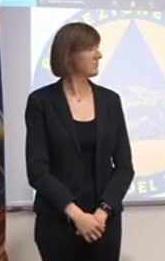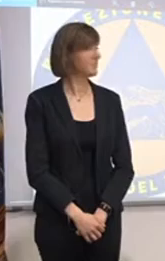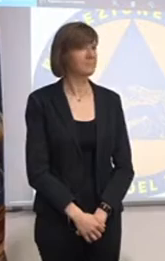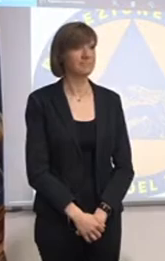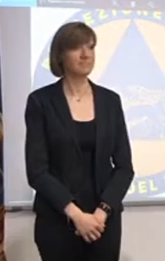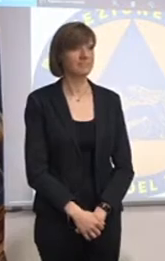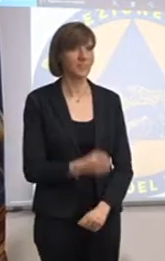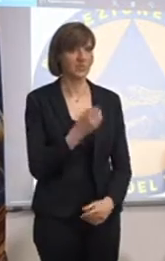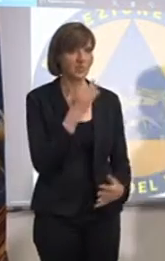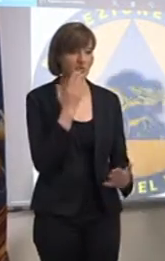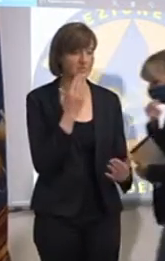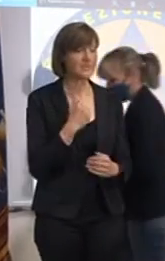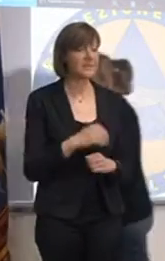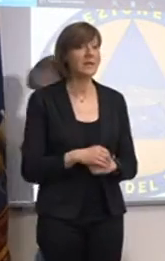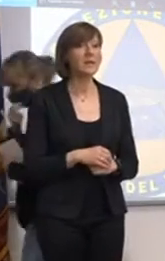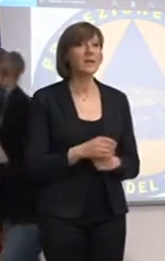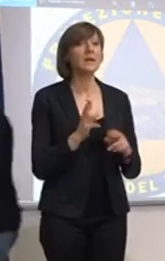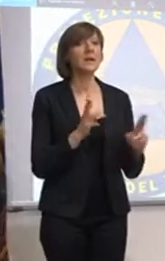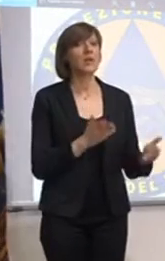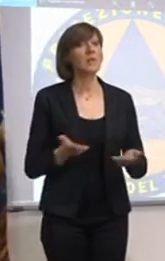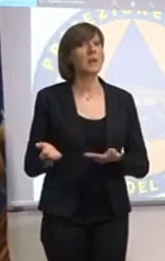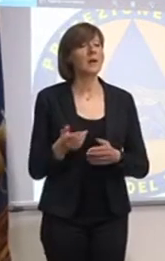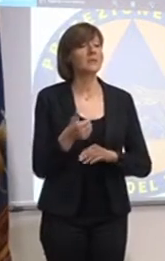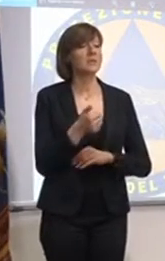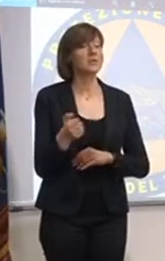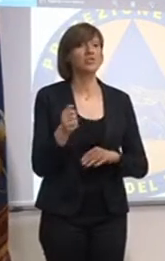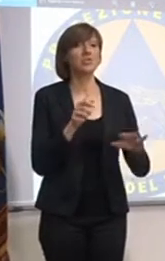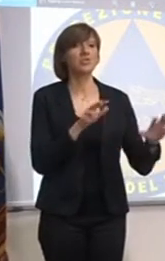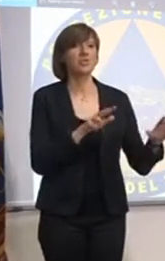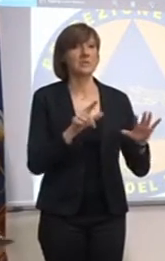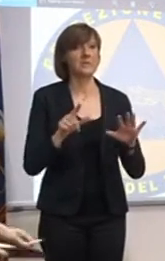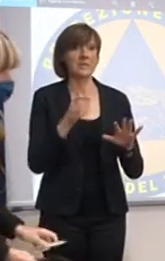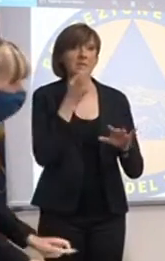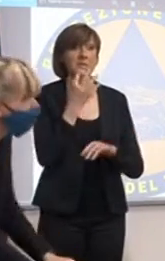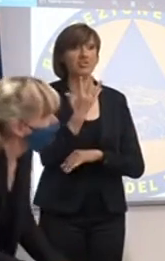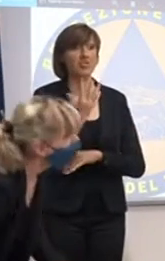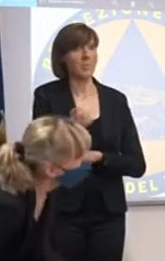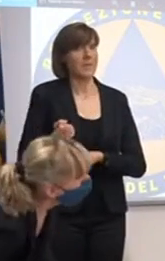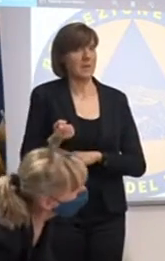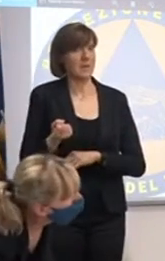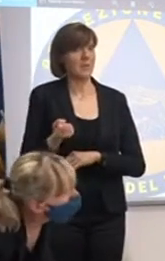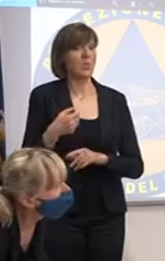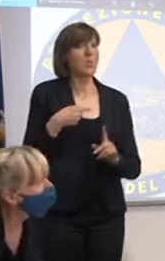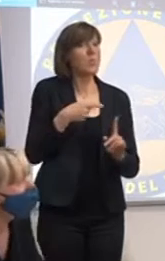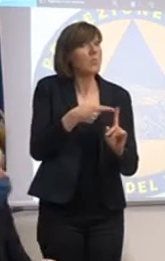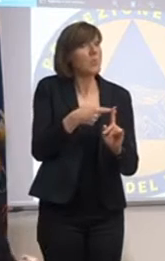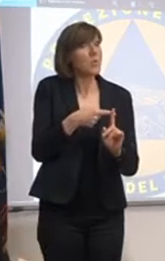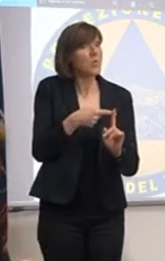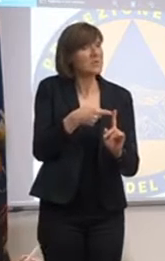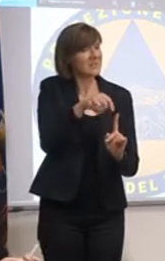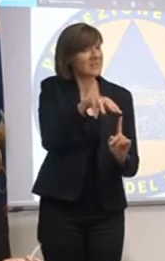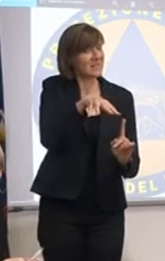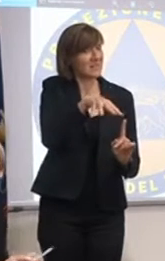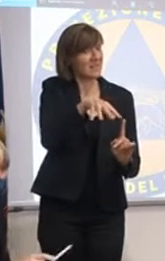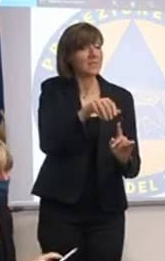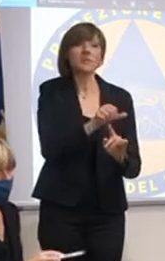calo ancora 11, di cui 1 Covid e 10 negativi. Morti 2.004, più 1, di cui 1.425 morti